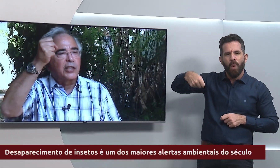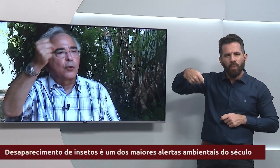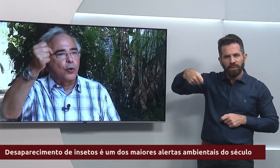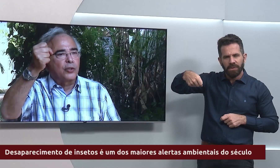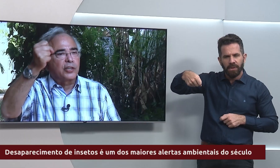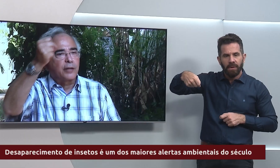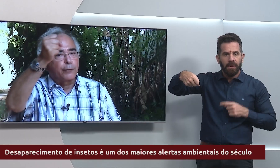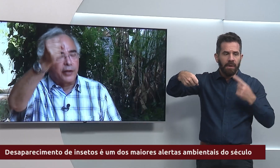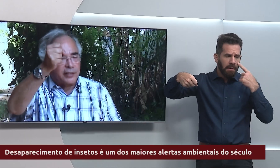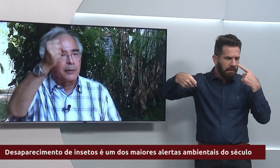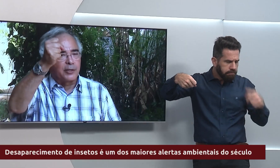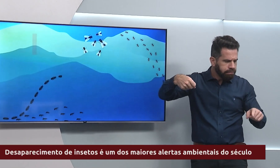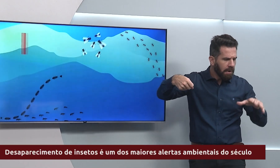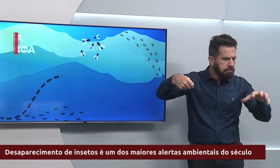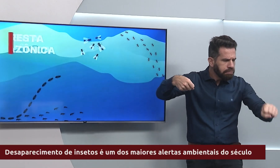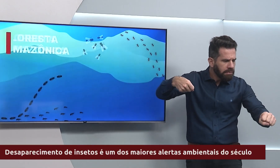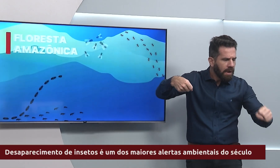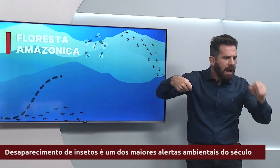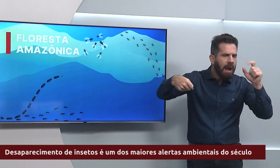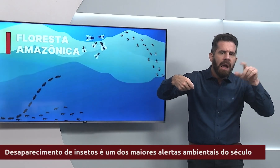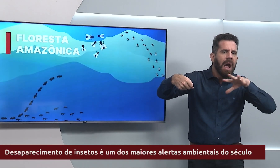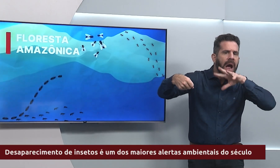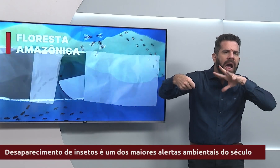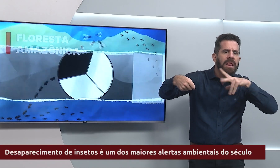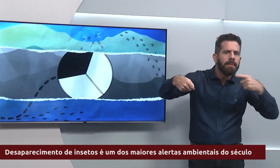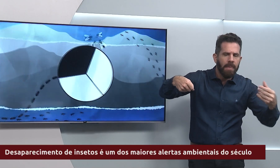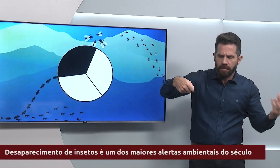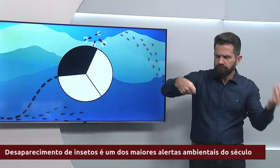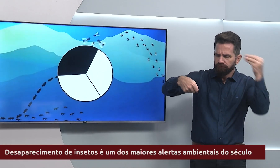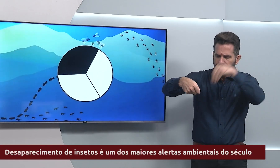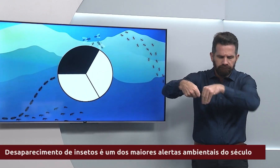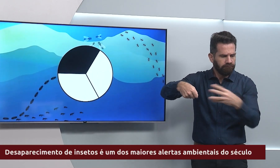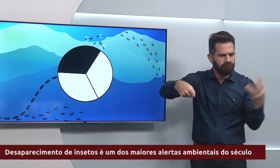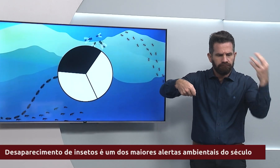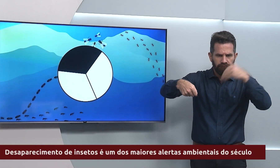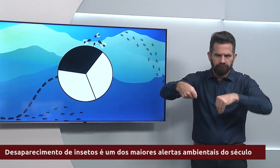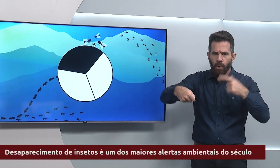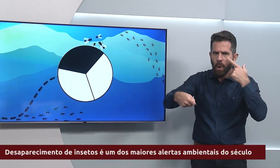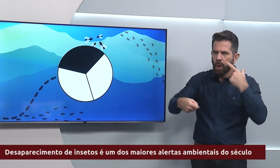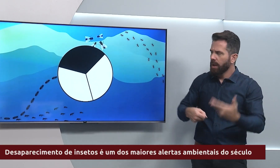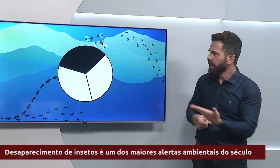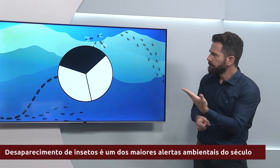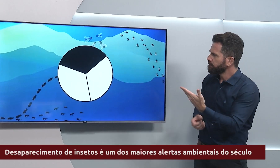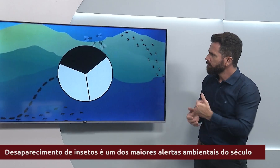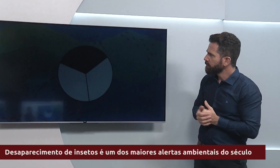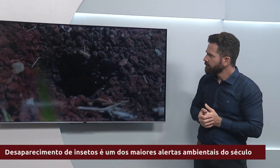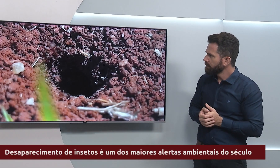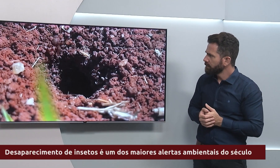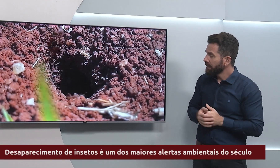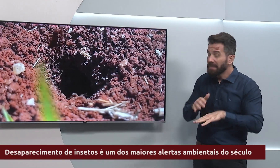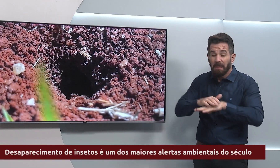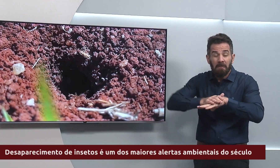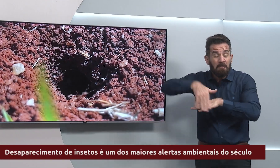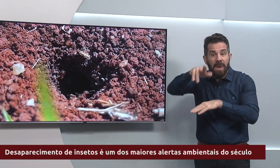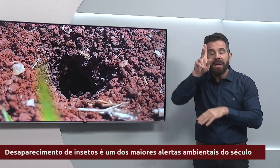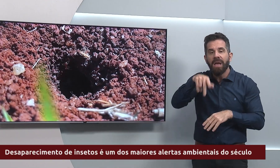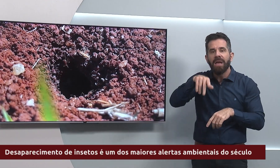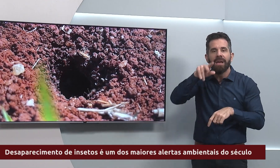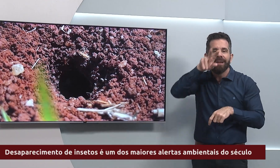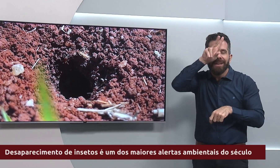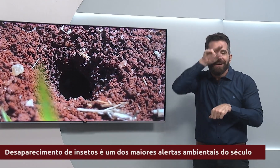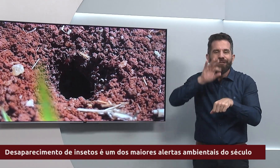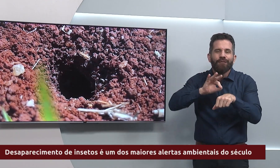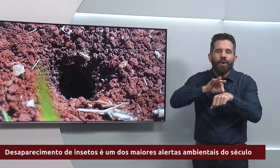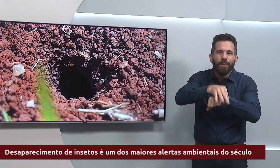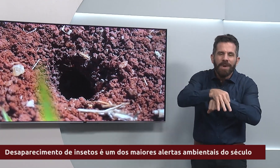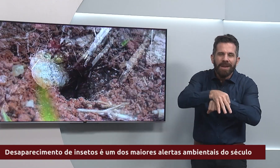que você encontra na floresta amazônica. 1/3 do peso dessa bolsa seria de formigas e cupins. Elas